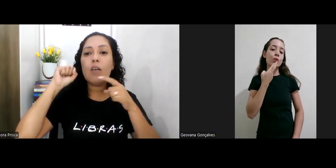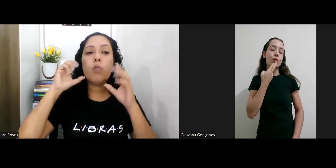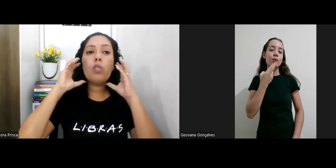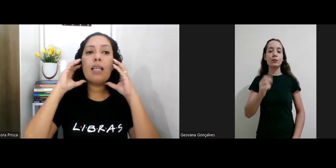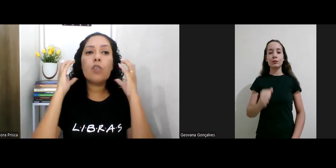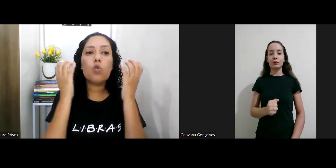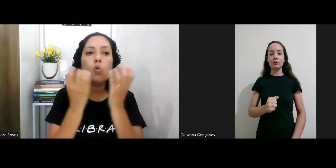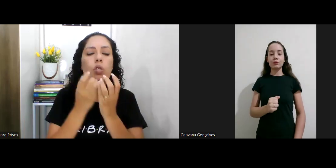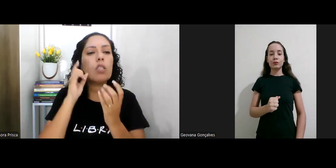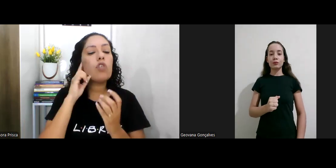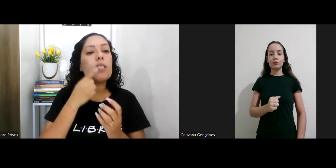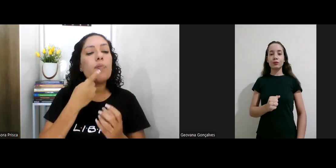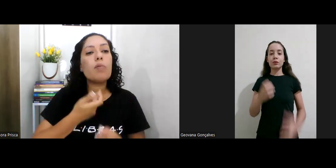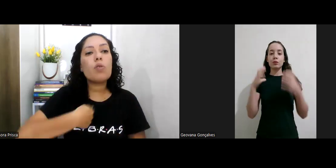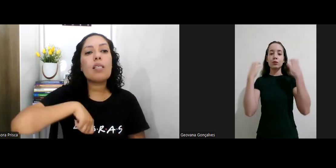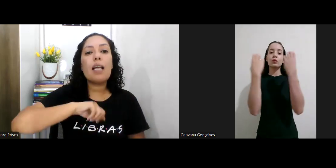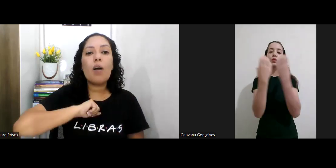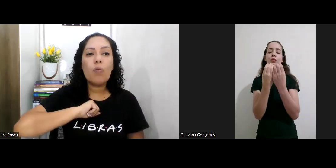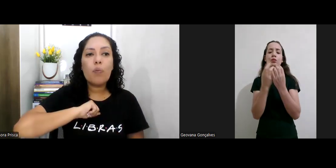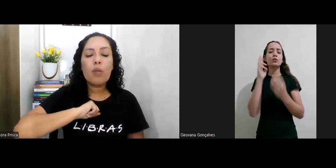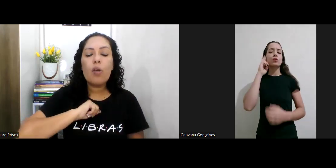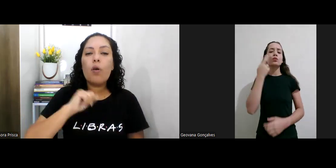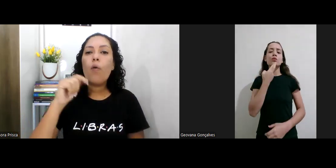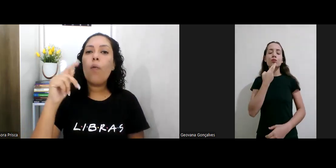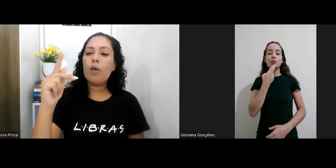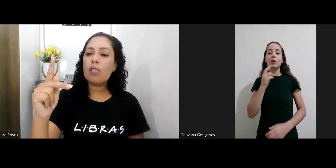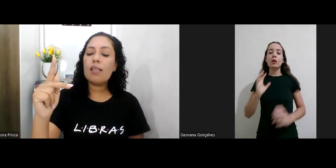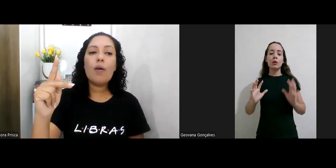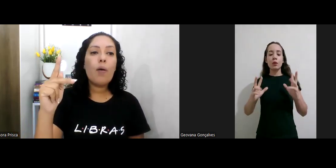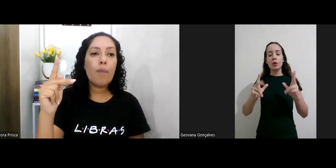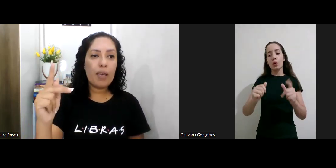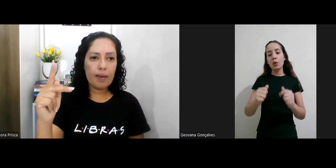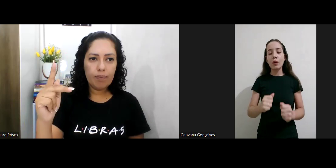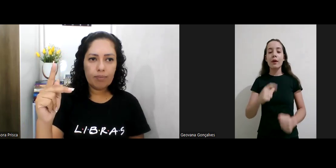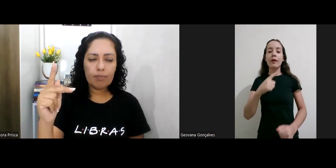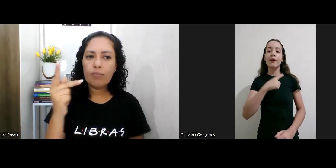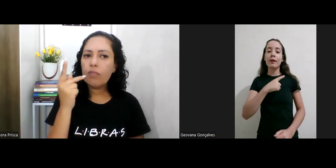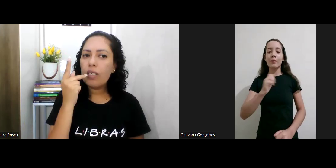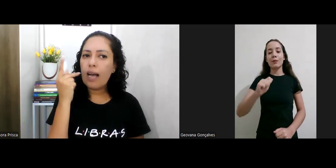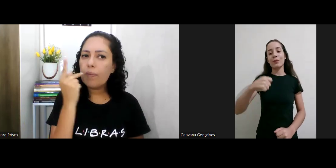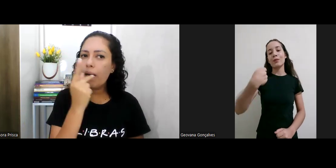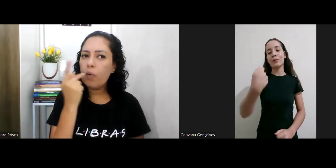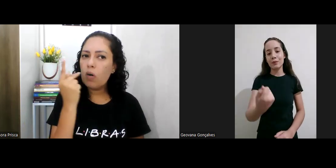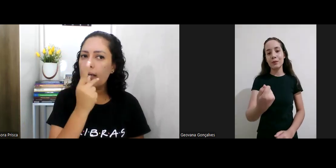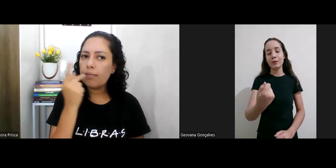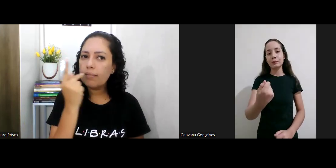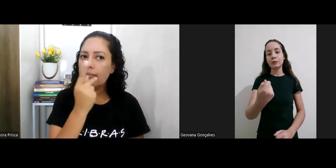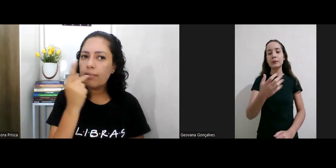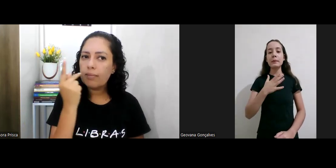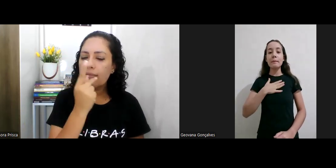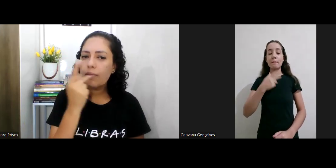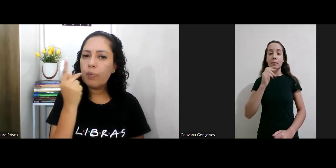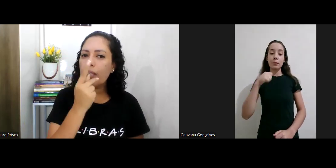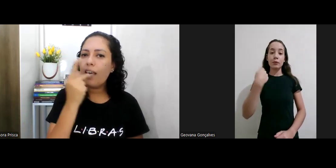E na comunidade surda, nós recebemos um sinal. O meu sinal é o P virado para a boca.